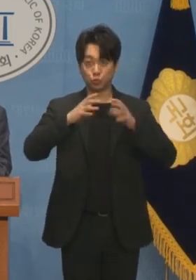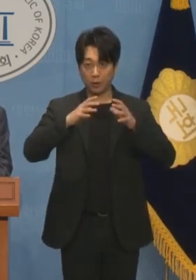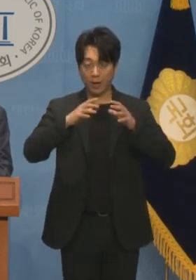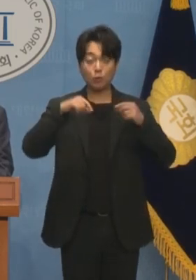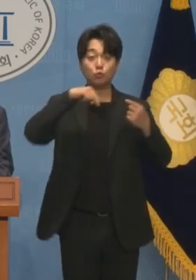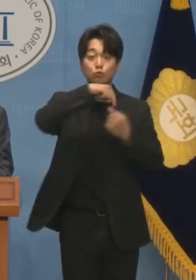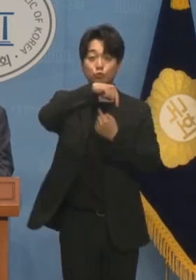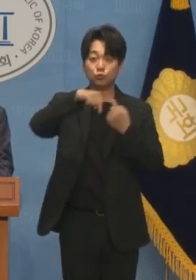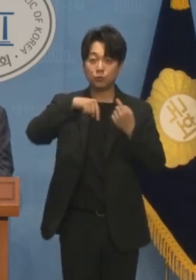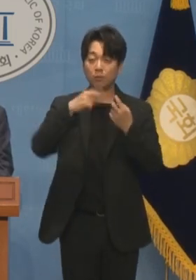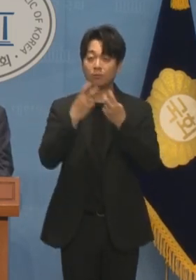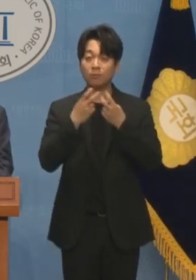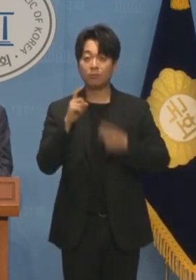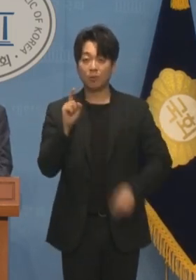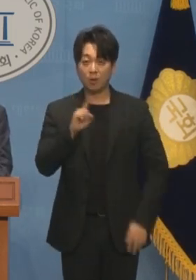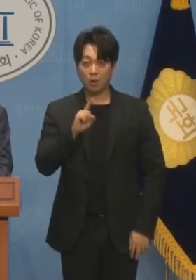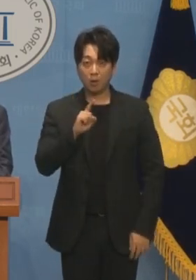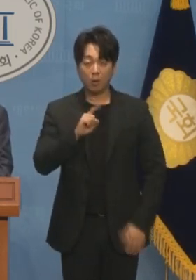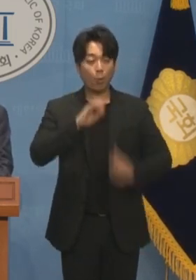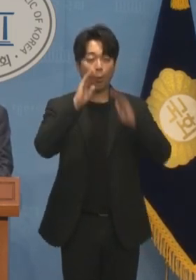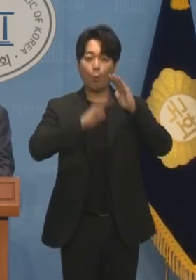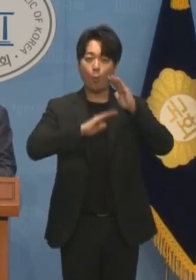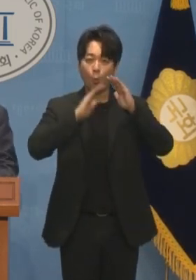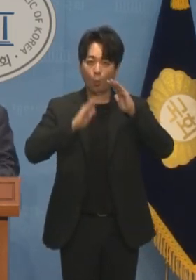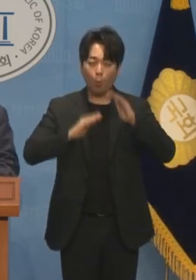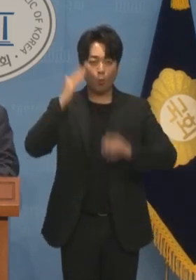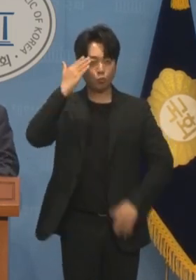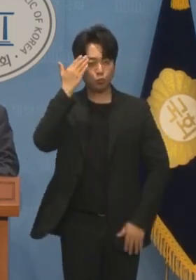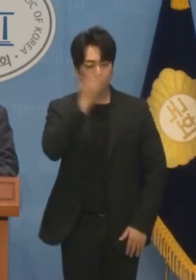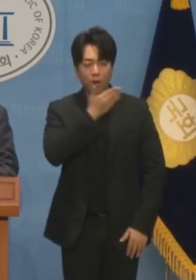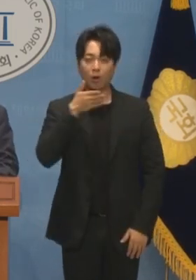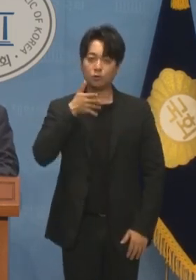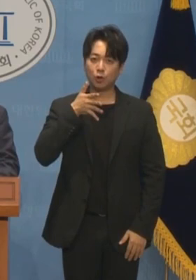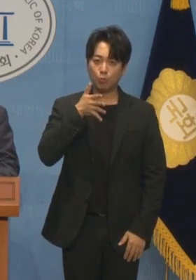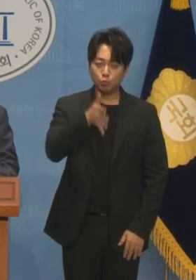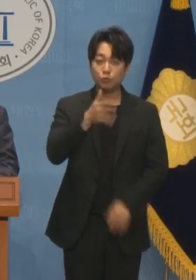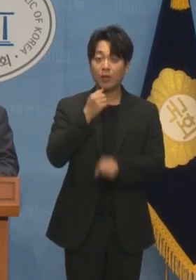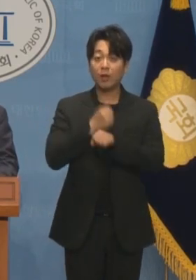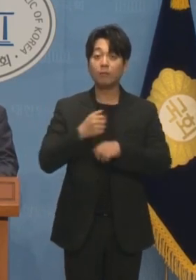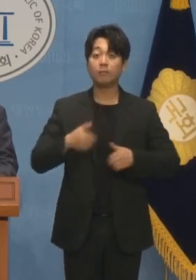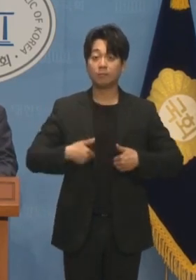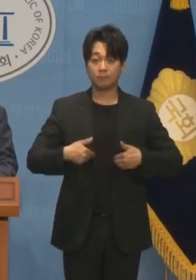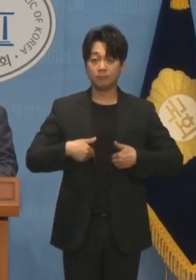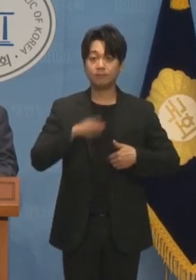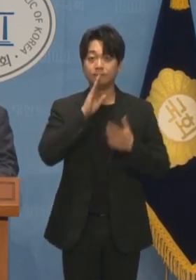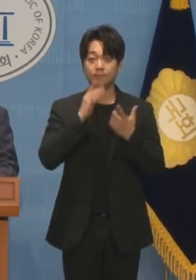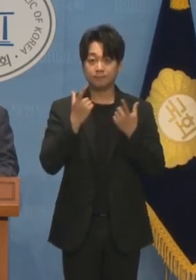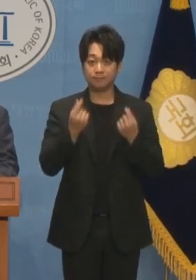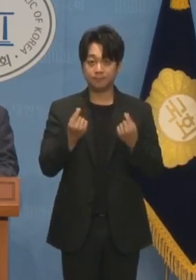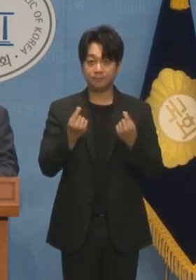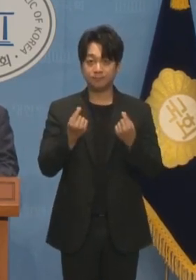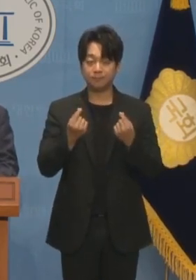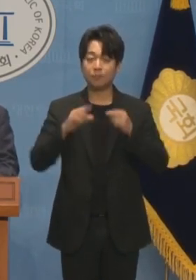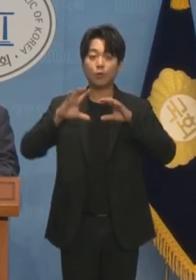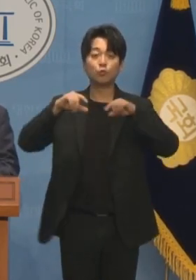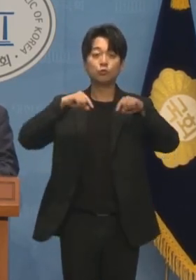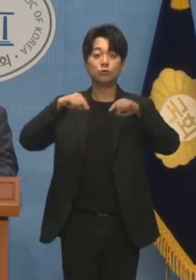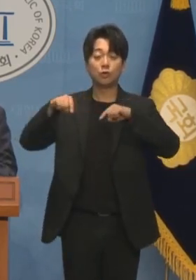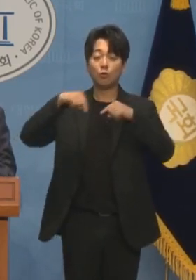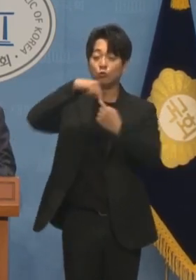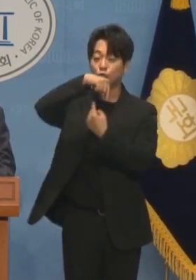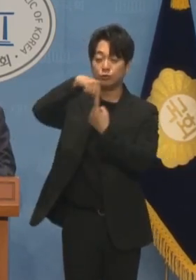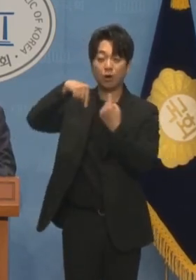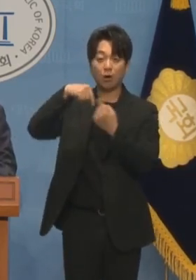공공성, 개방성, 전문성, 투명성을 바탕으로 해야 하기 때문에 국정 운영 전반에